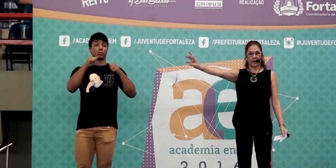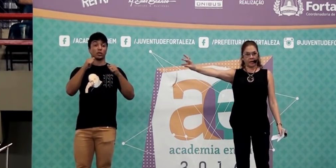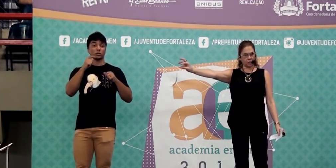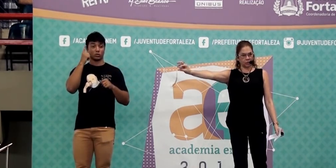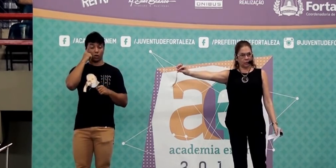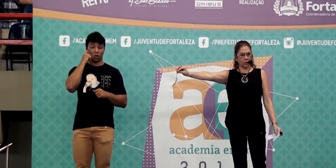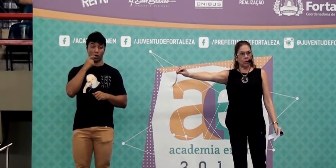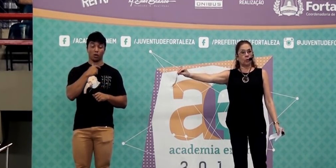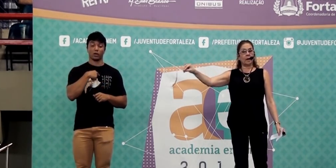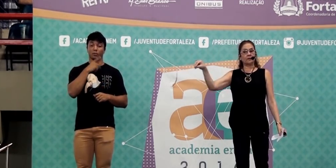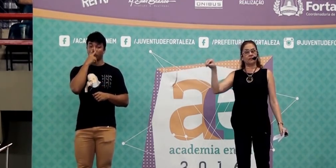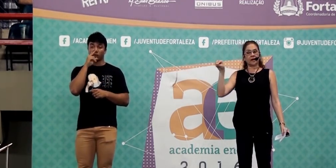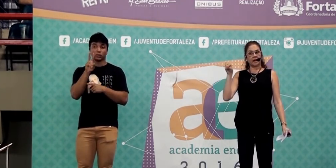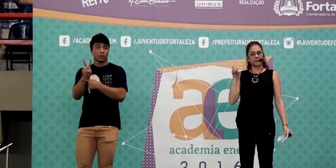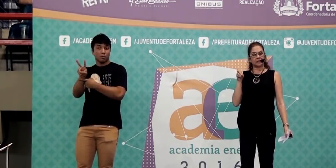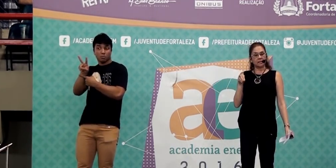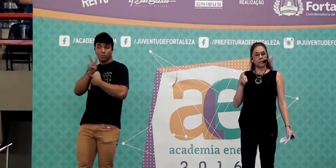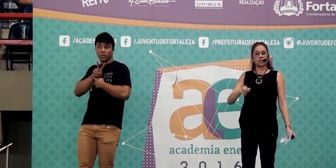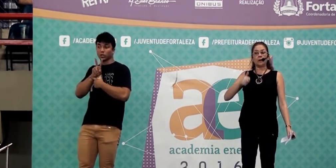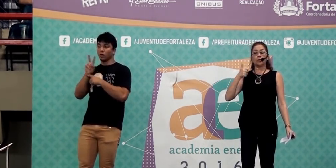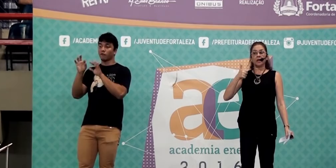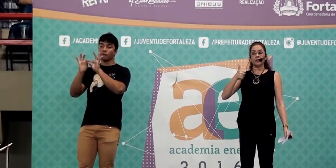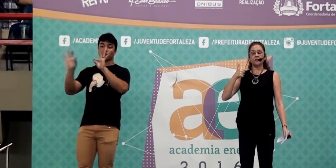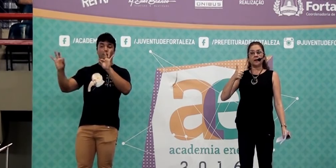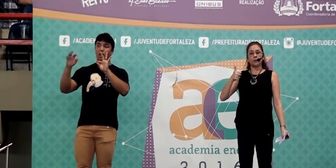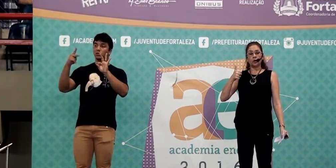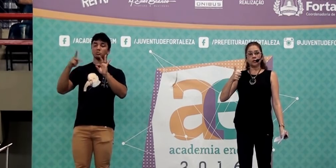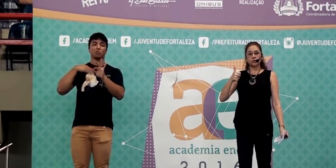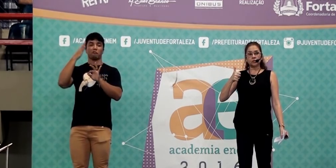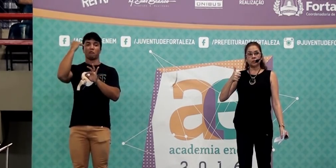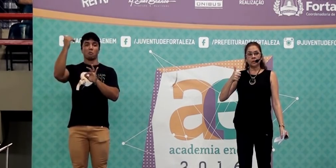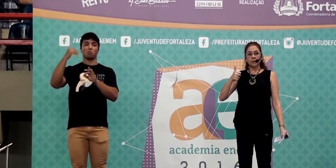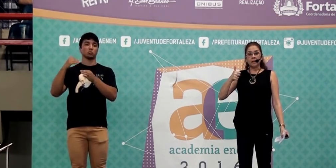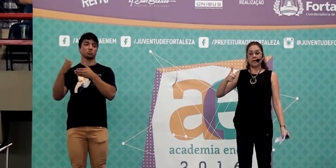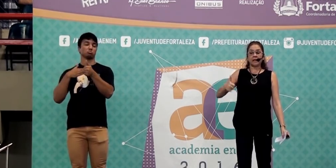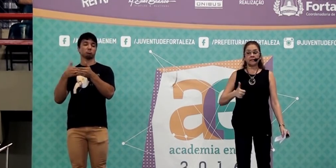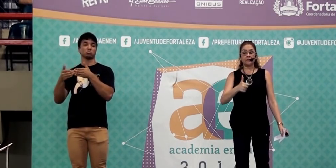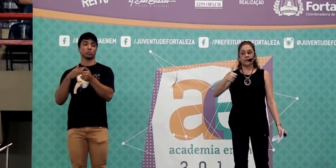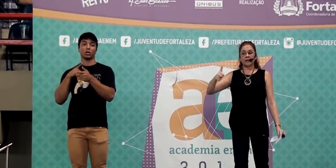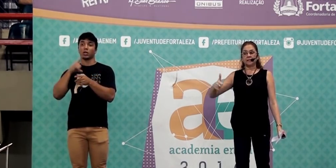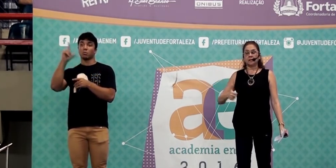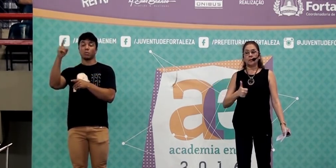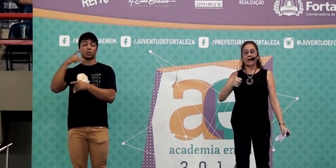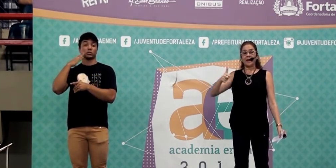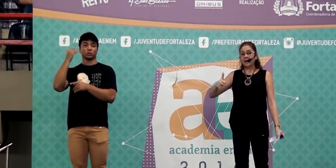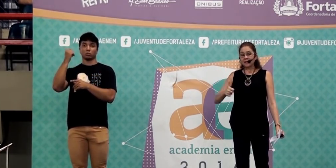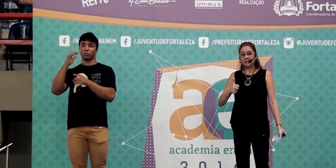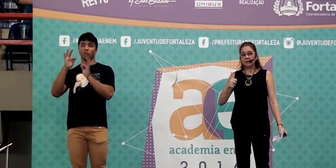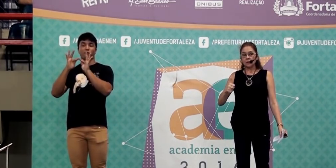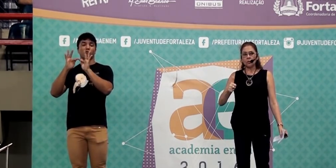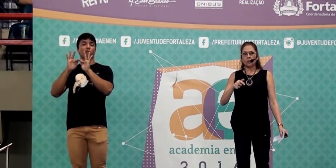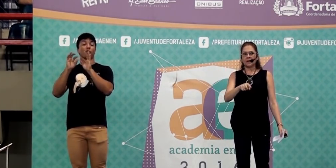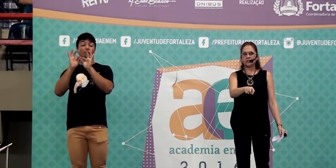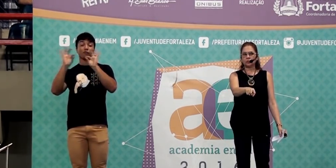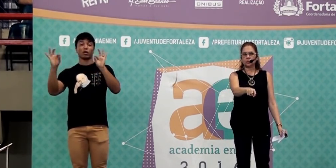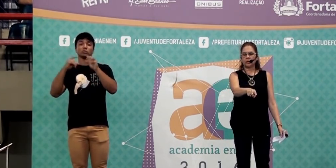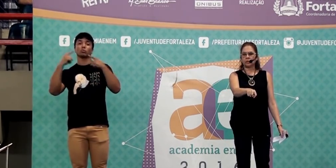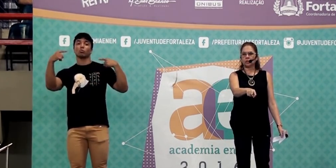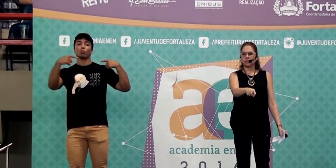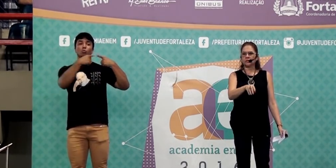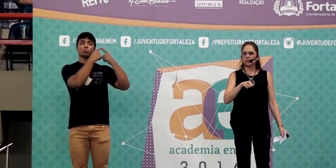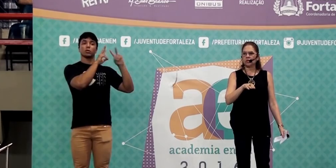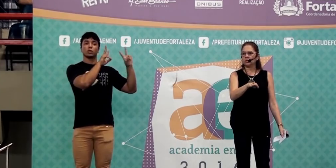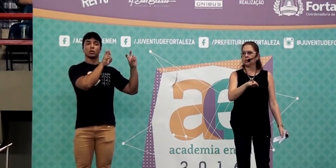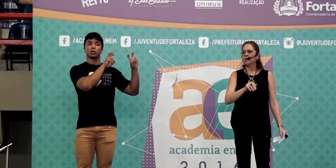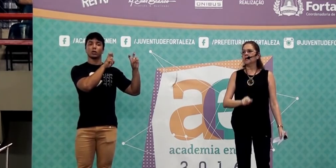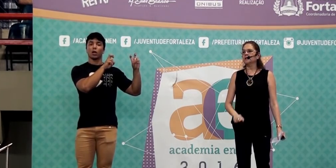tomar de empréstimo uma frase de alguém famoso e que essa frase tem uma relação com o assunto que eu